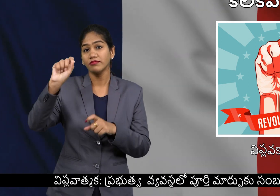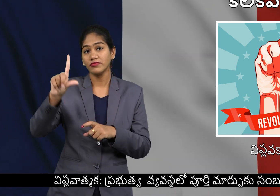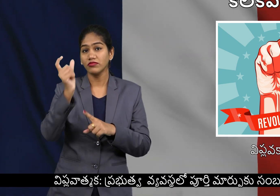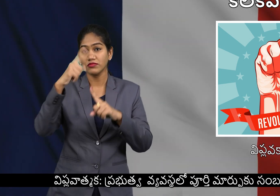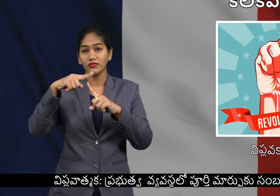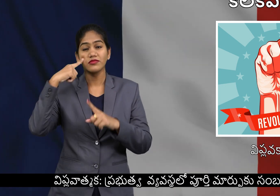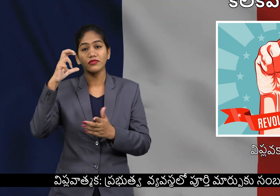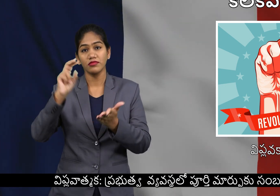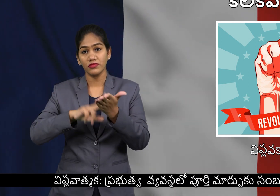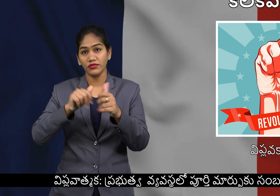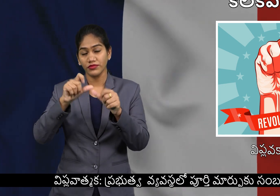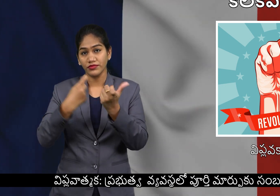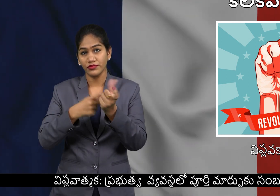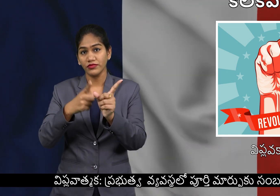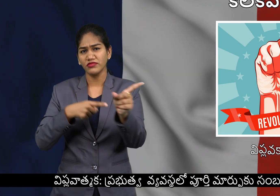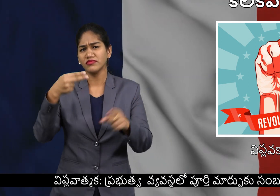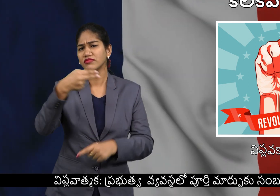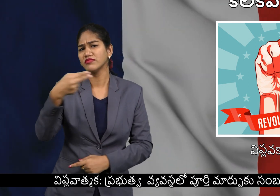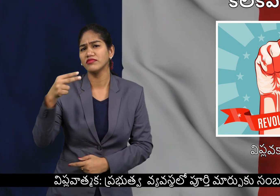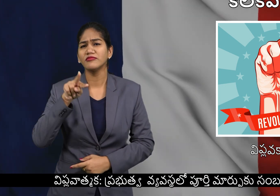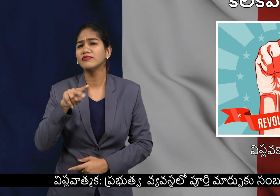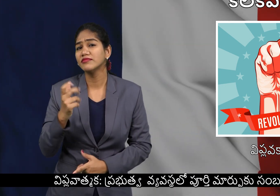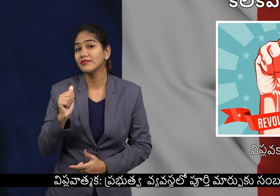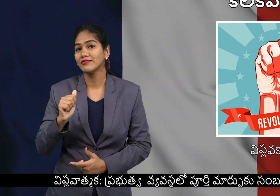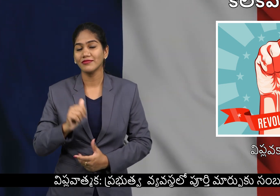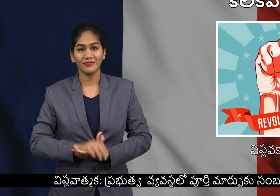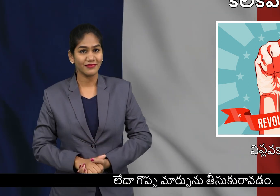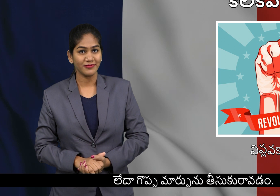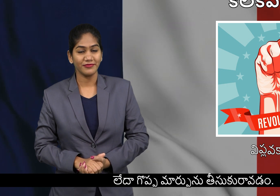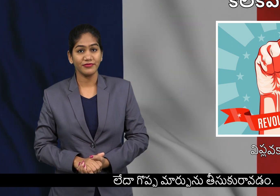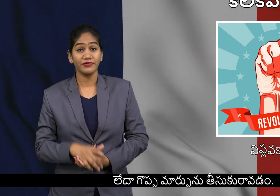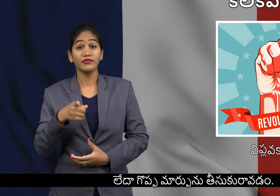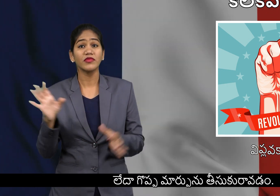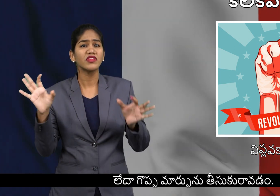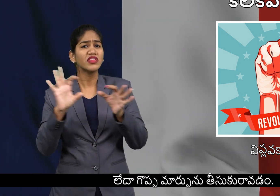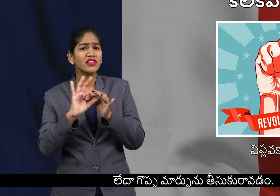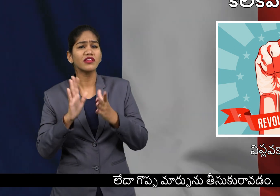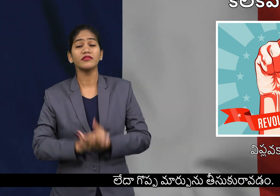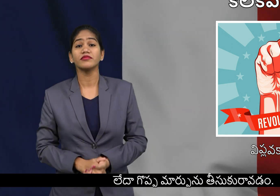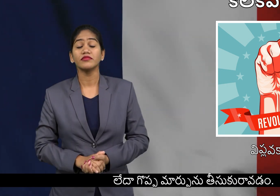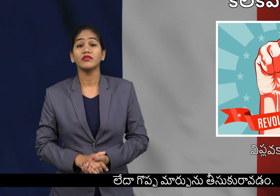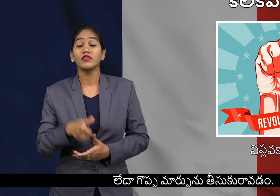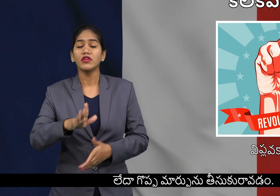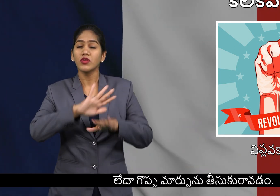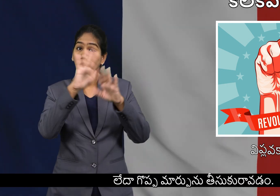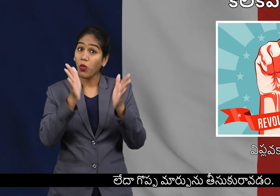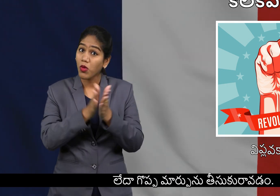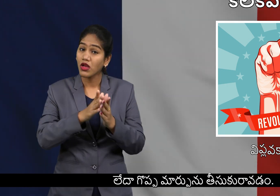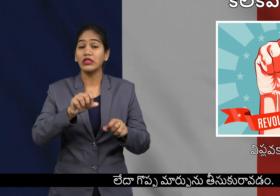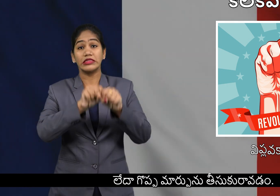విప్లవాత్మక, ప్రభుత్వ వ్యవస్థలో పూర్తి మార్పుకు సంబంధించినది లేదా గొప్ప మార్పును తీసుకురావటం.